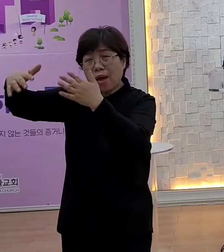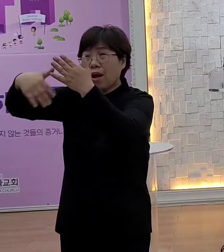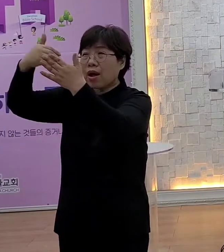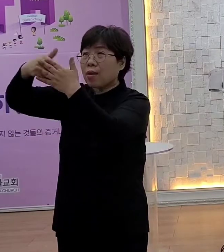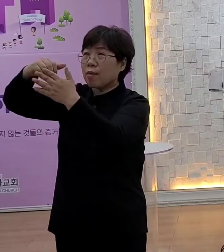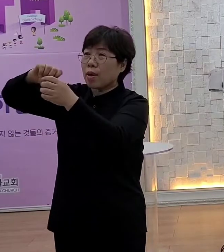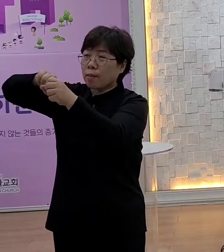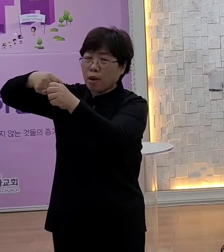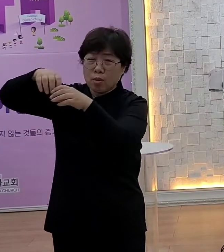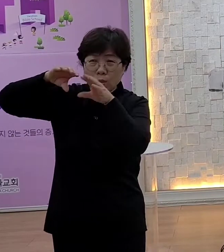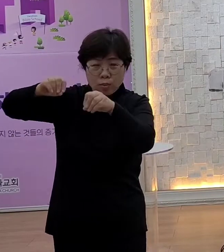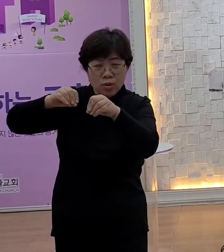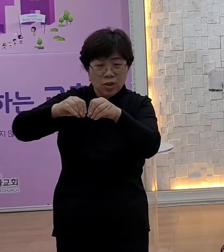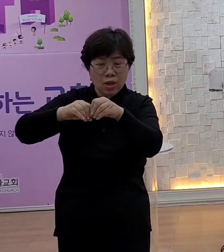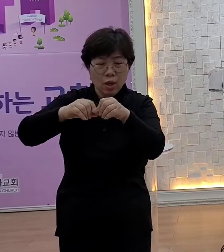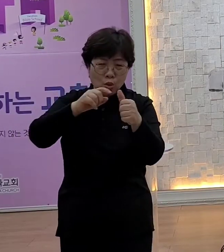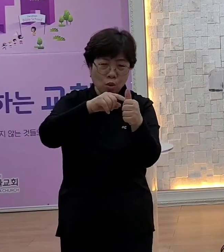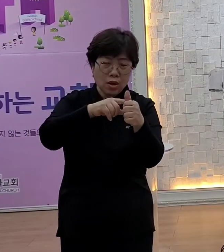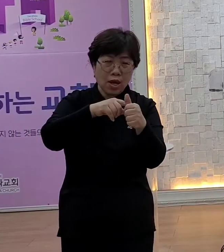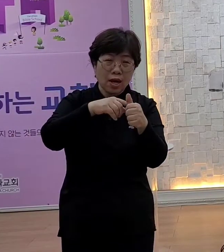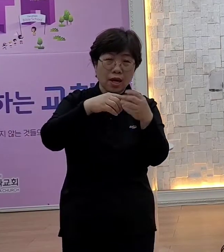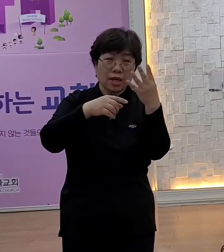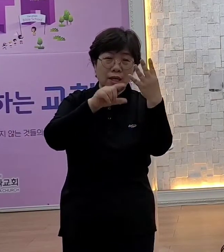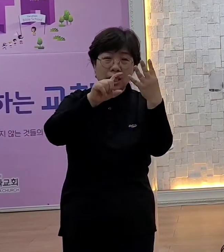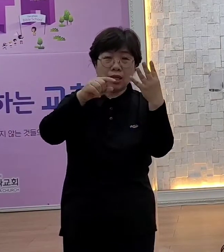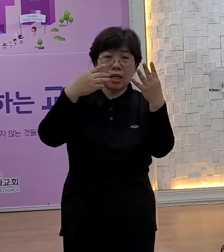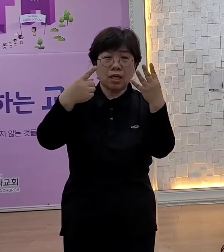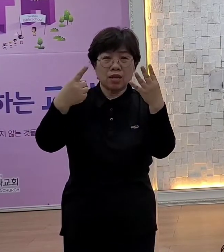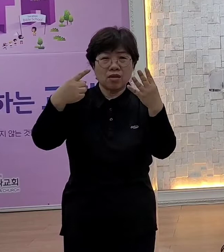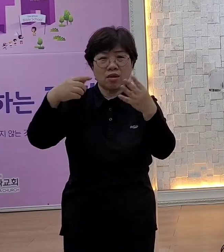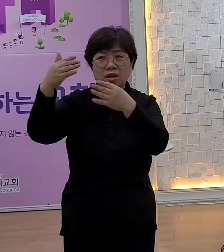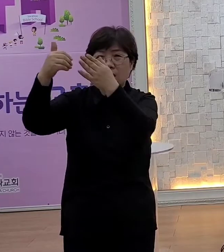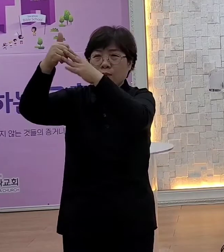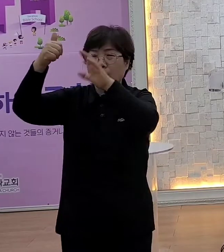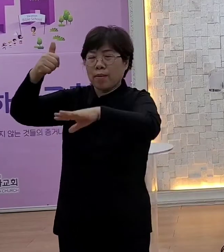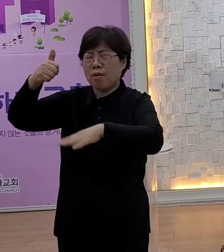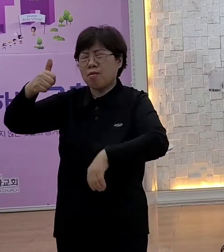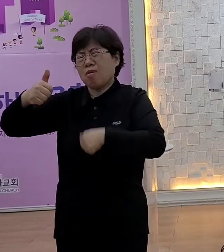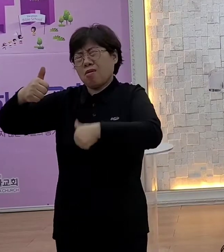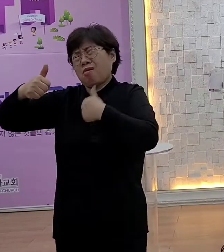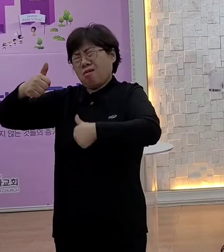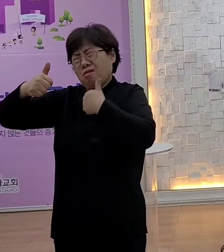어찌 회개입니까? 요나가 막 따지기 시작합니다.